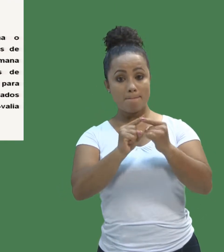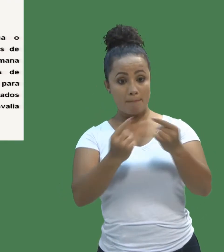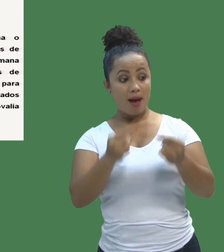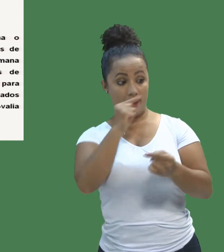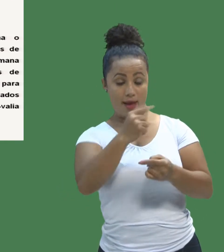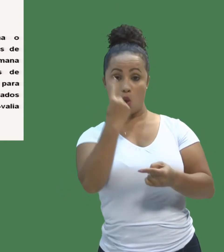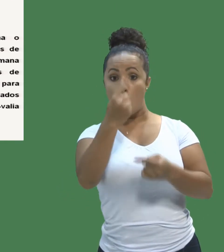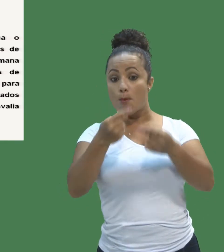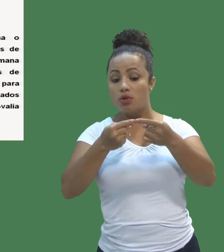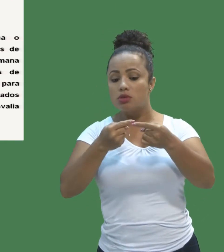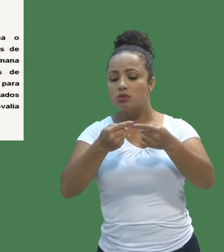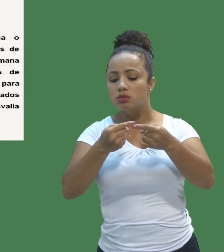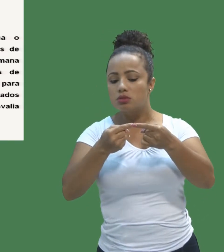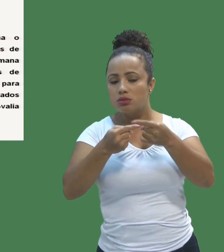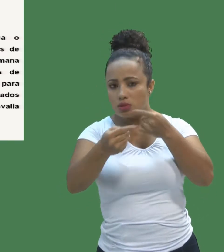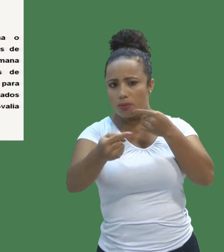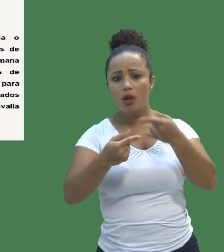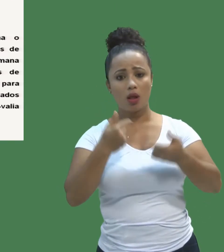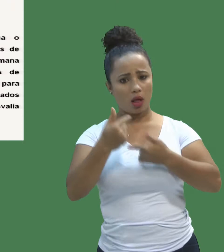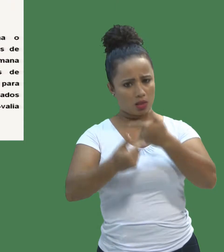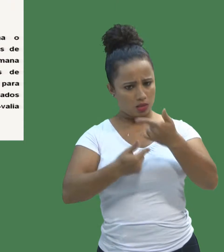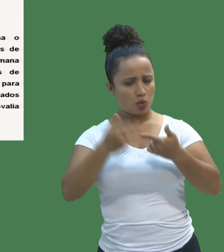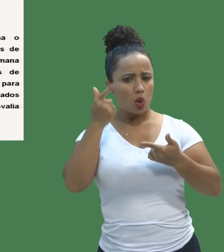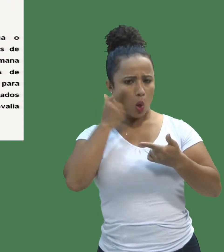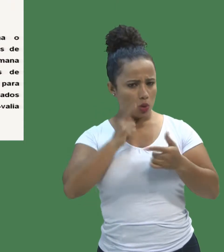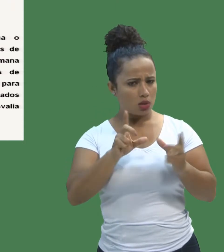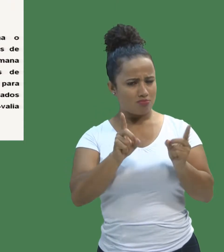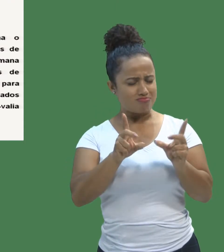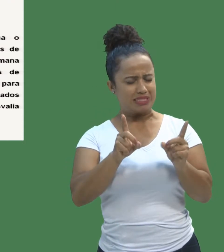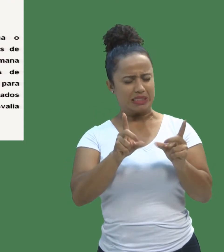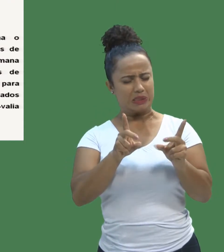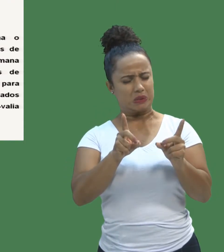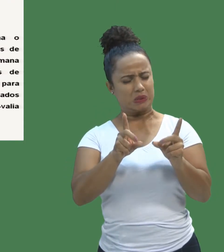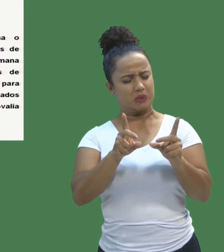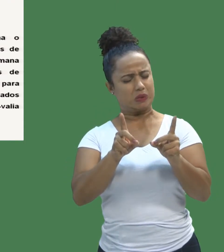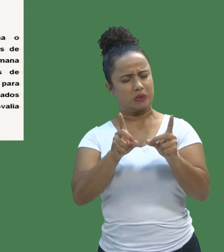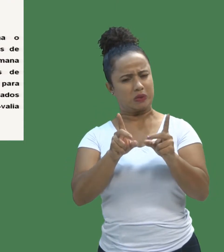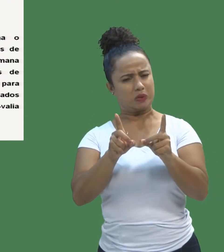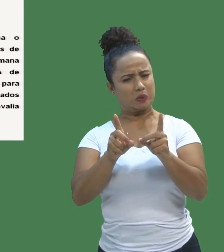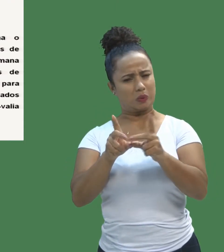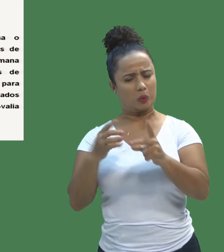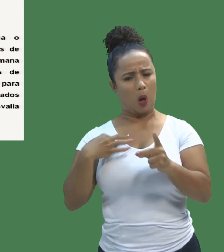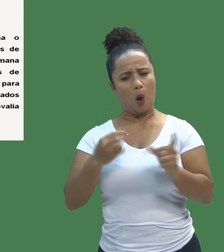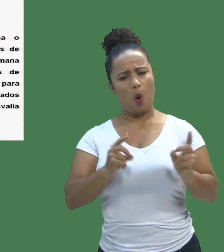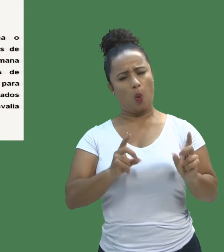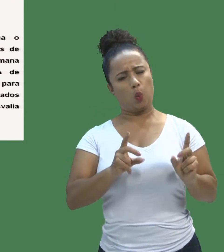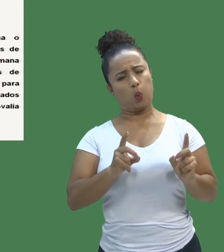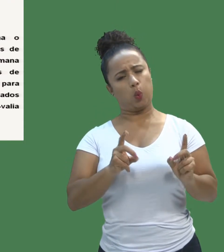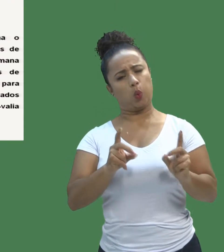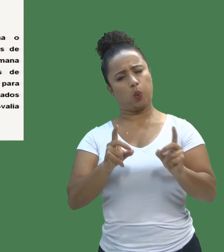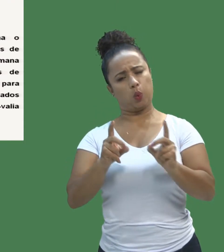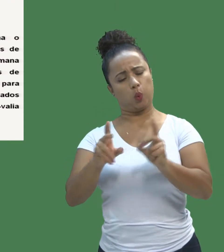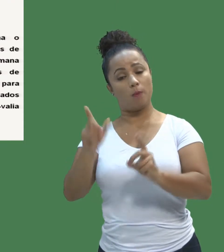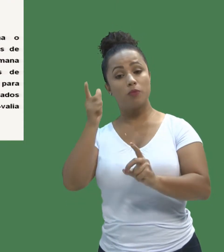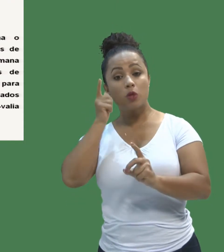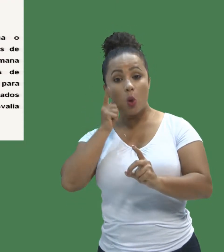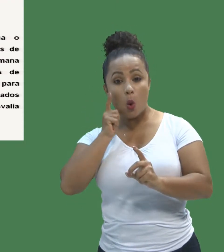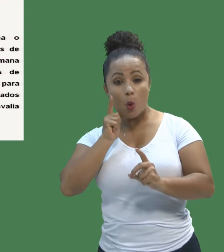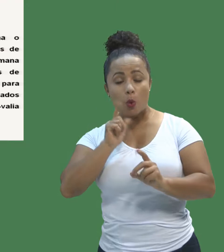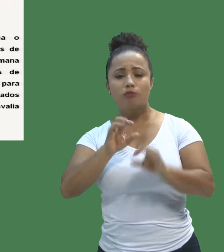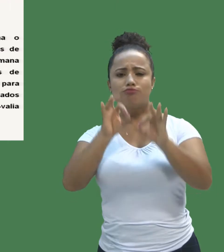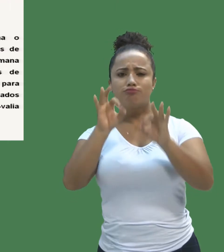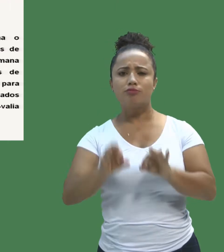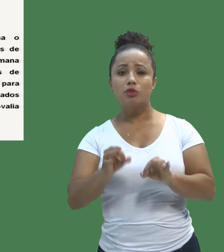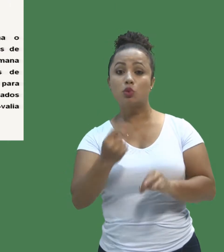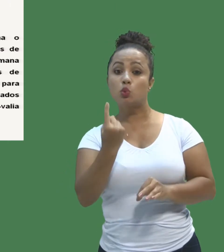em uma semana de trabalho, consegue vender tantas peças de roupas que gera